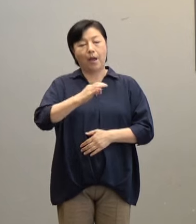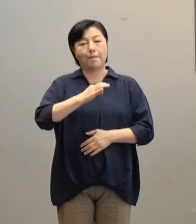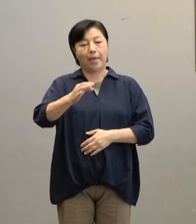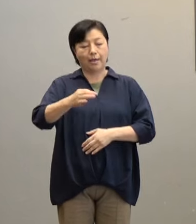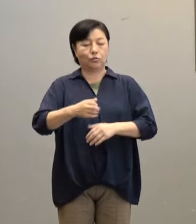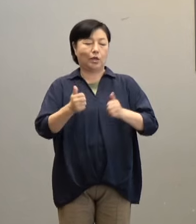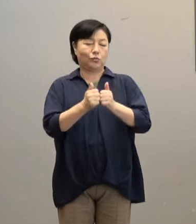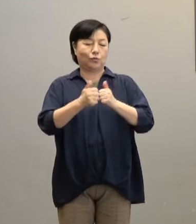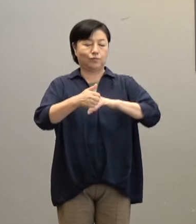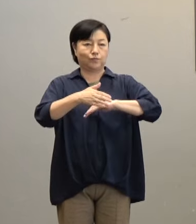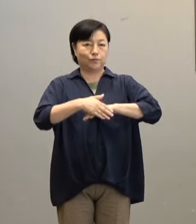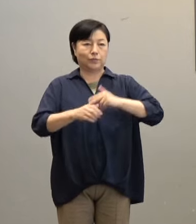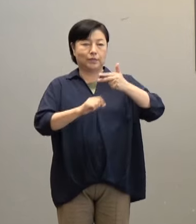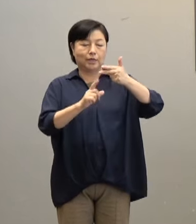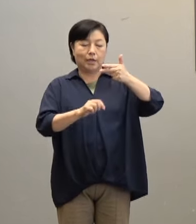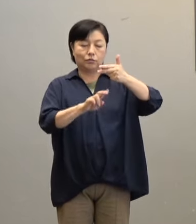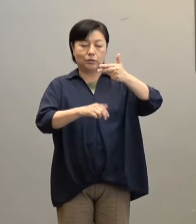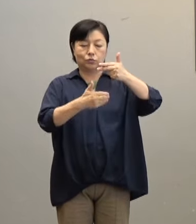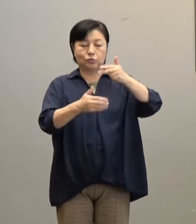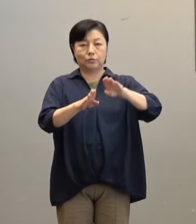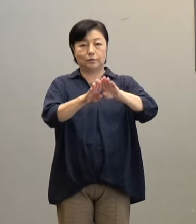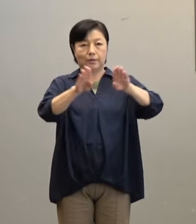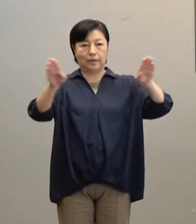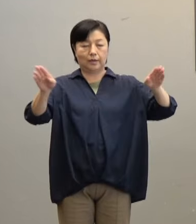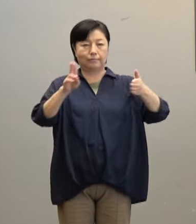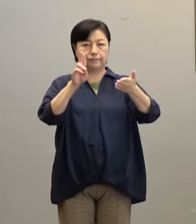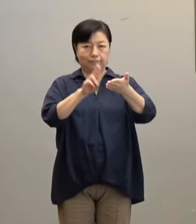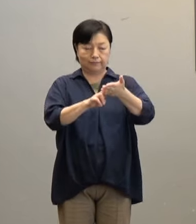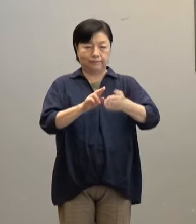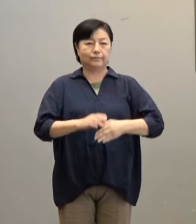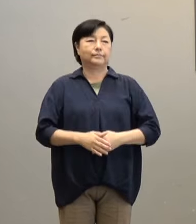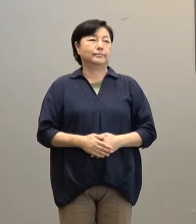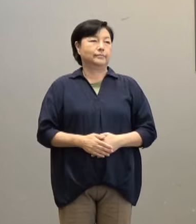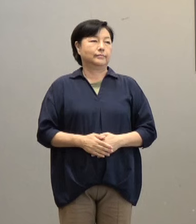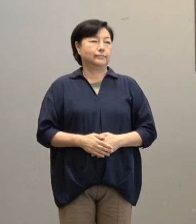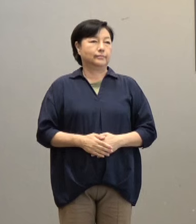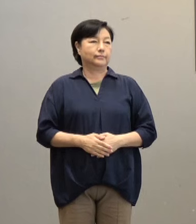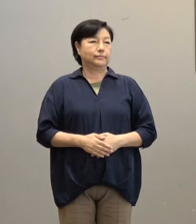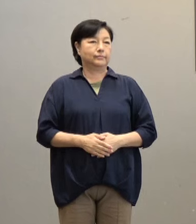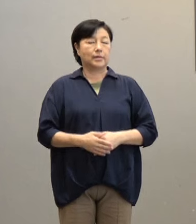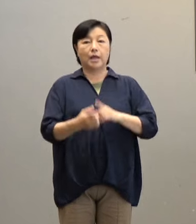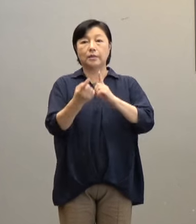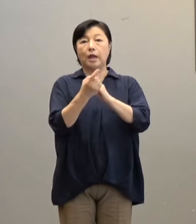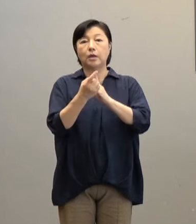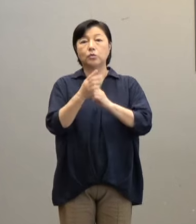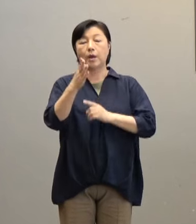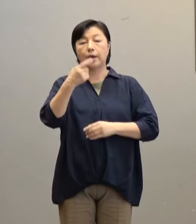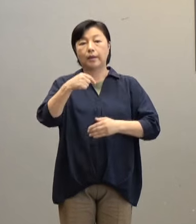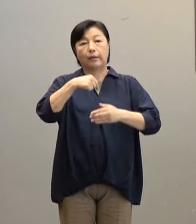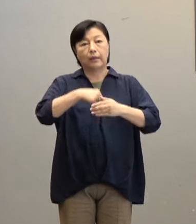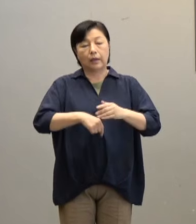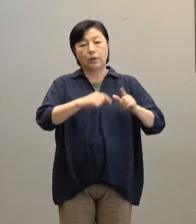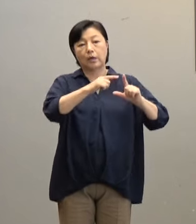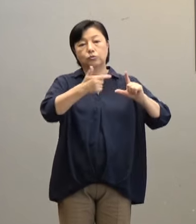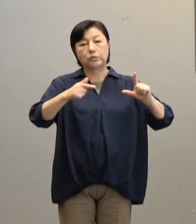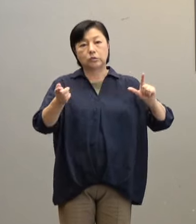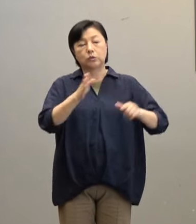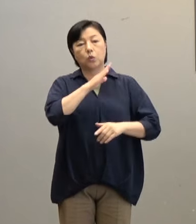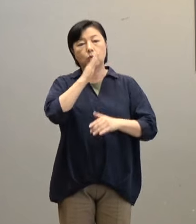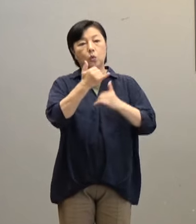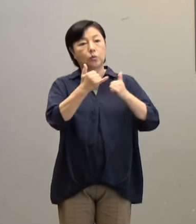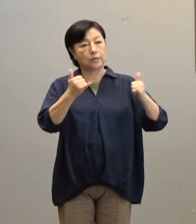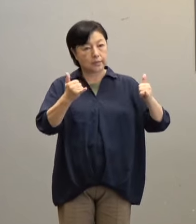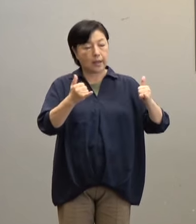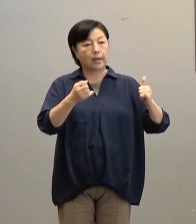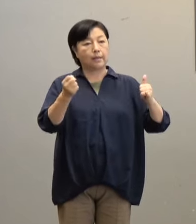窓口を7月29日に開設することといたしました。対象は県内の LGBTQ 当事者の方